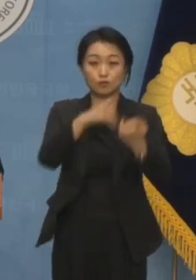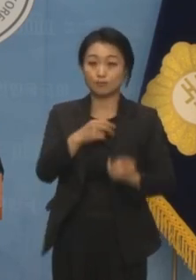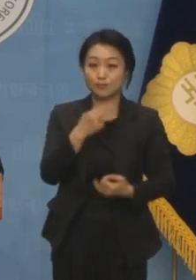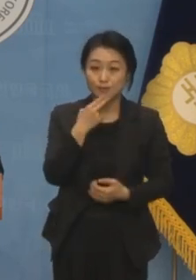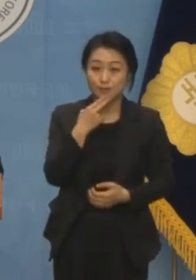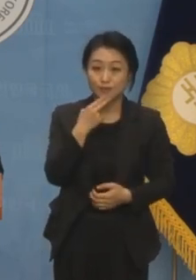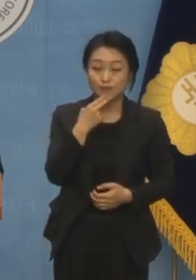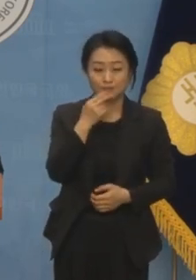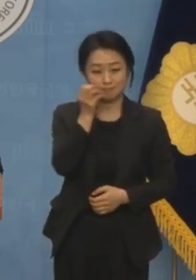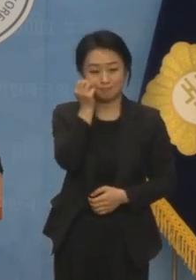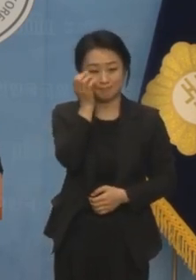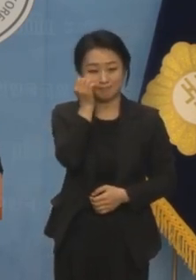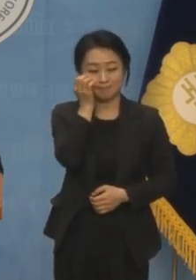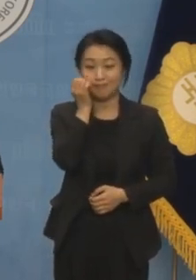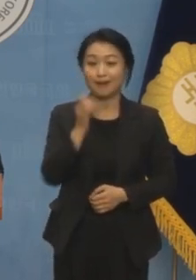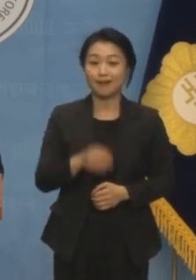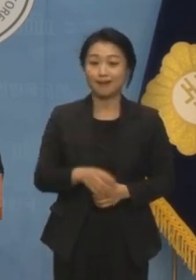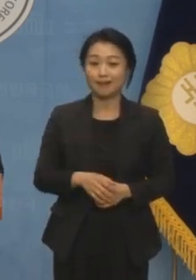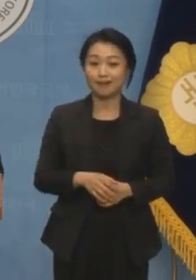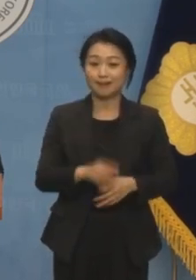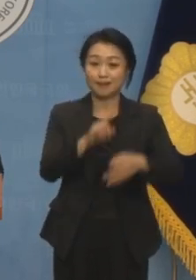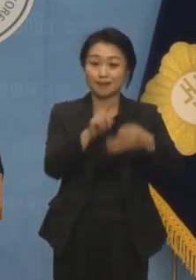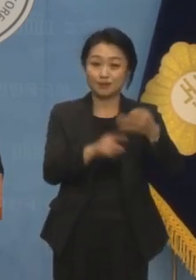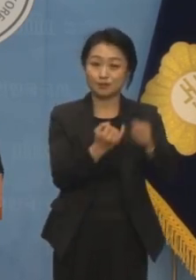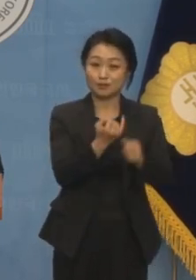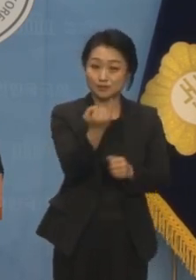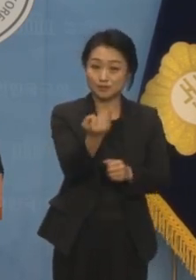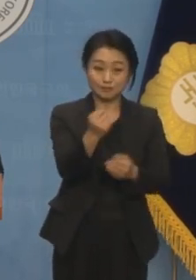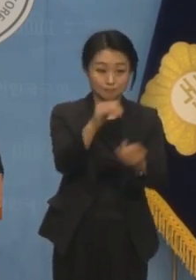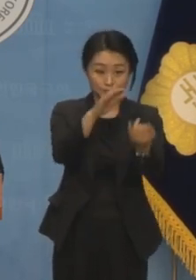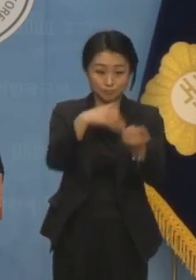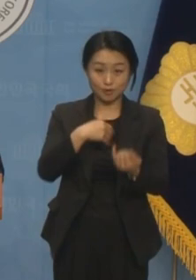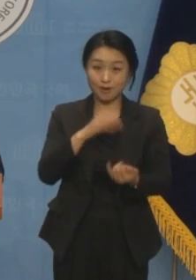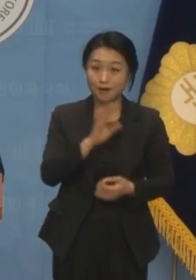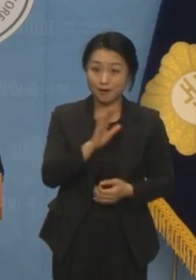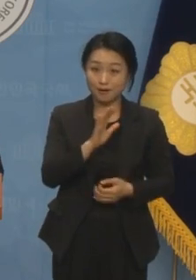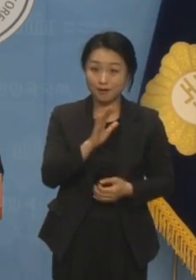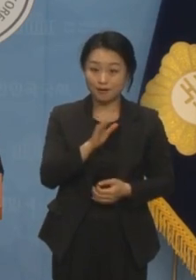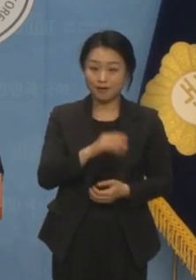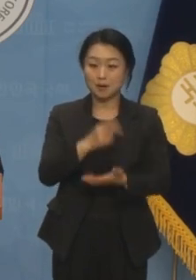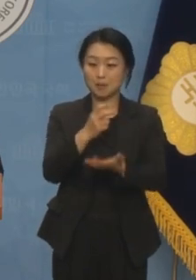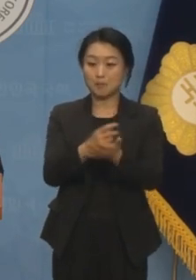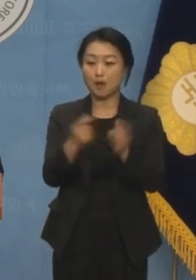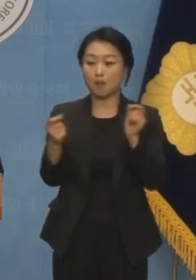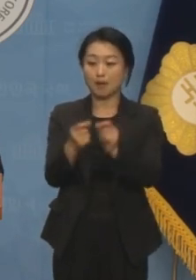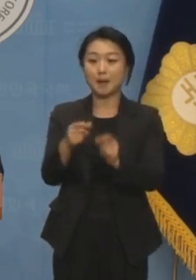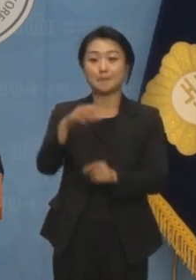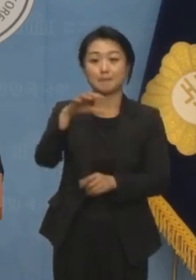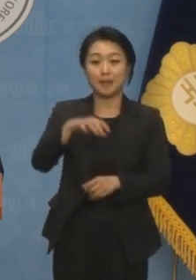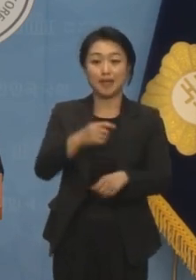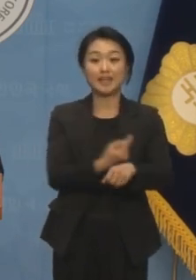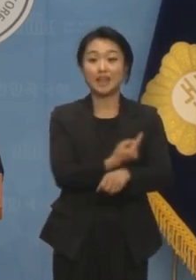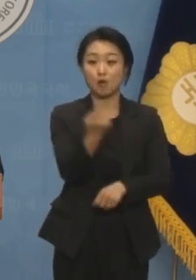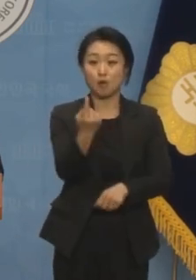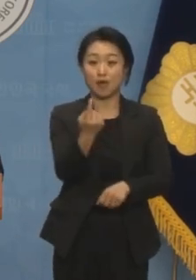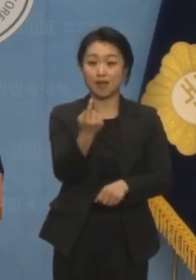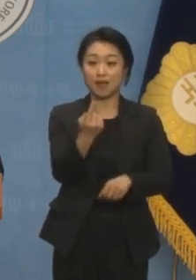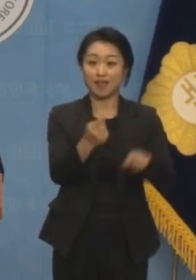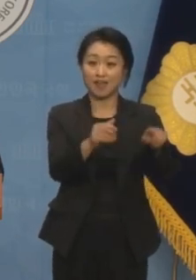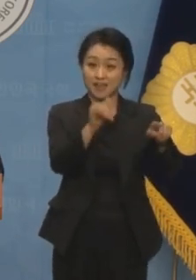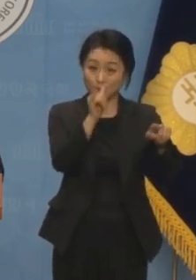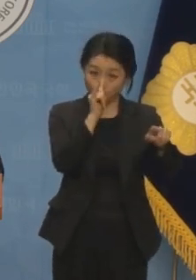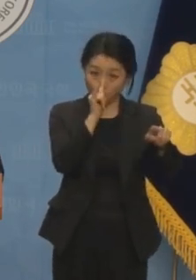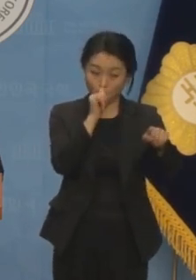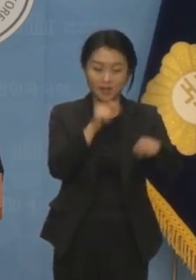겁니다. 그런데도 김 씨를 소환조차 하지 못한다면 법 앞에 예외도